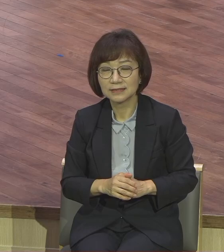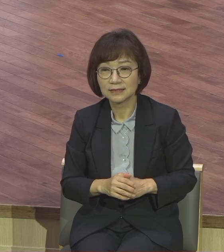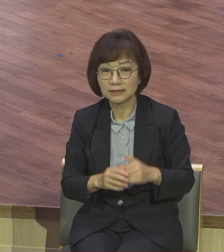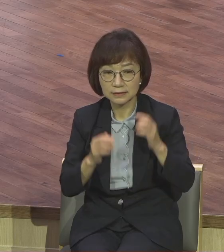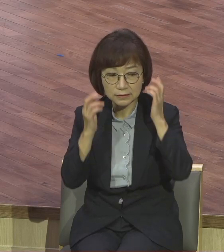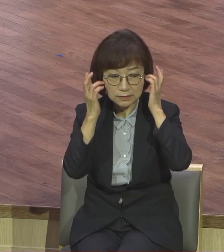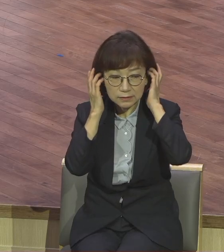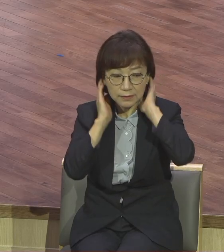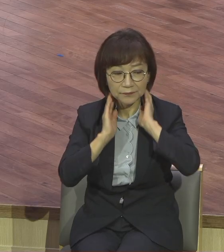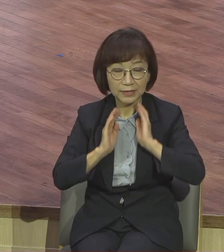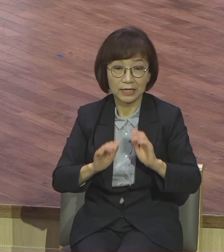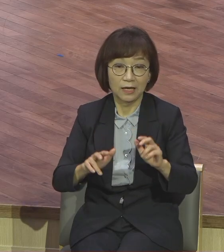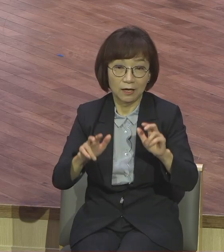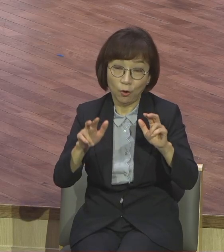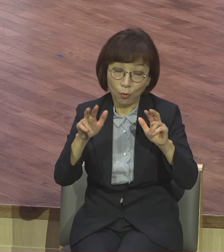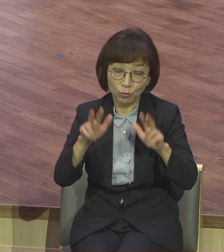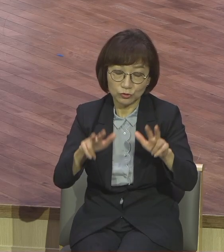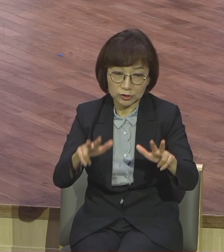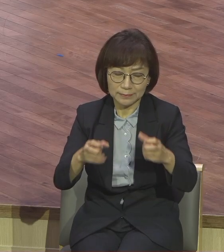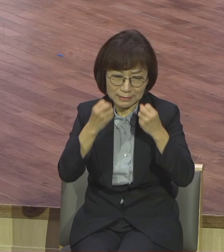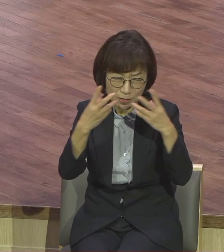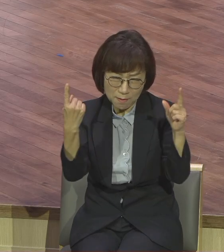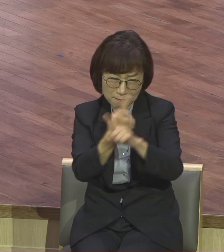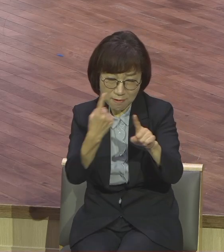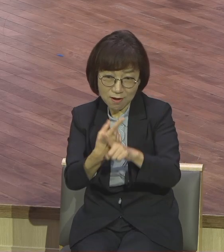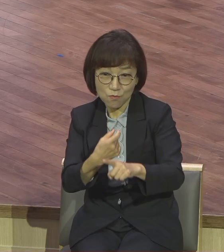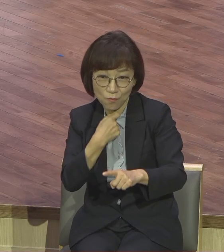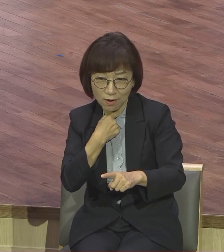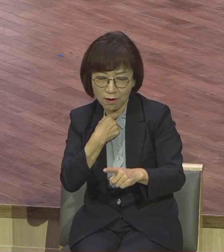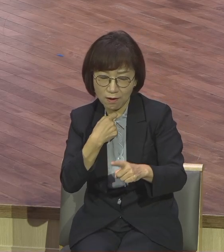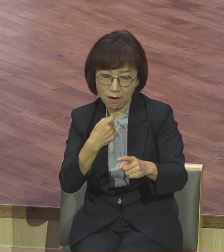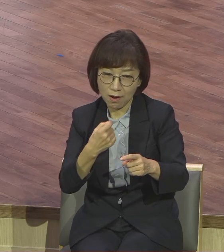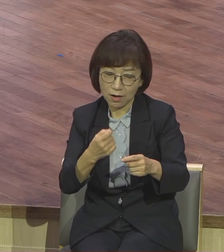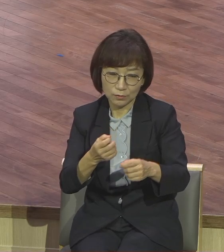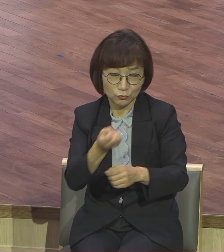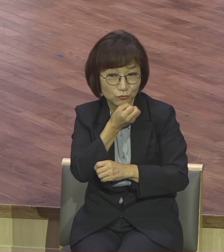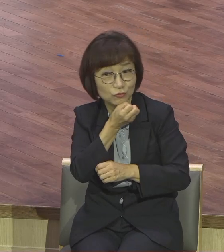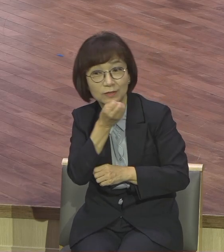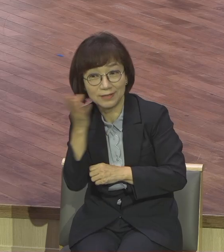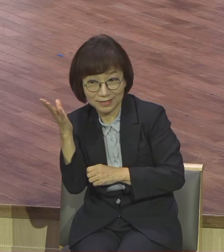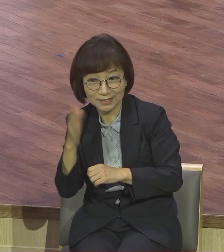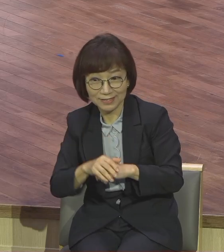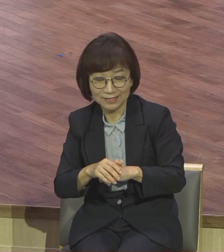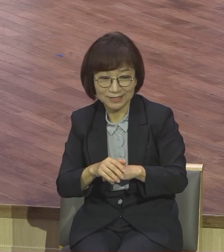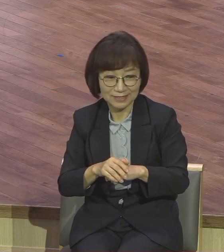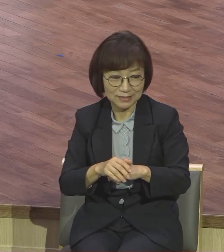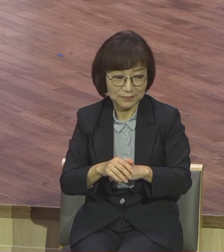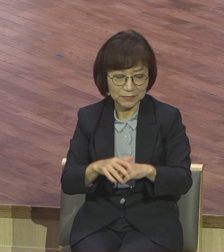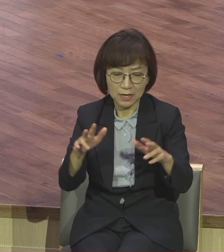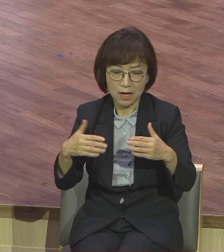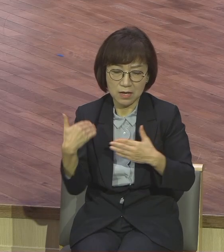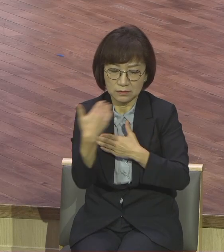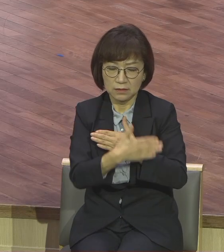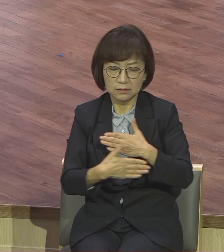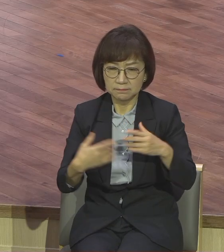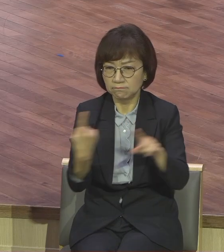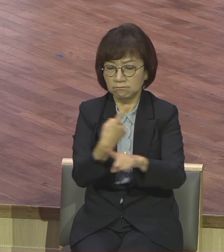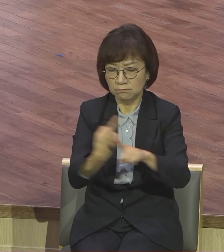전 분야에서 이런 말을 외치고 있지요. 우리 체질 개선해야 된다, 그런 말들을 많이 외치고